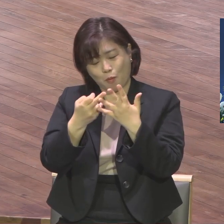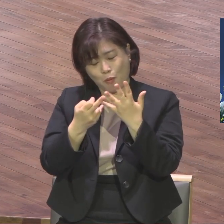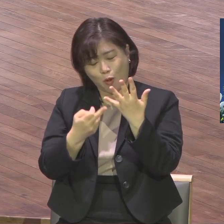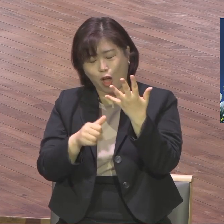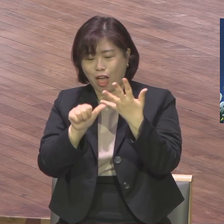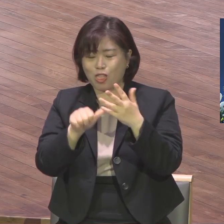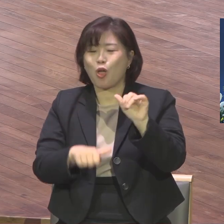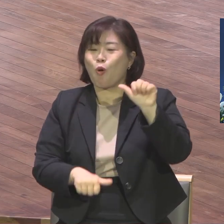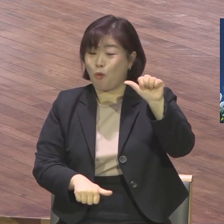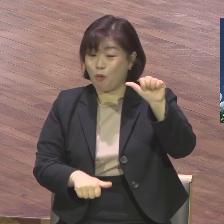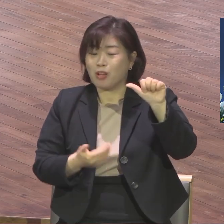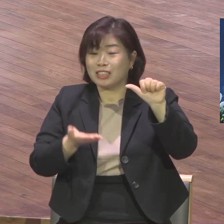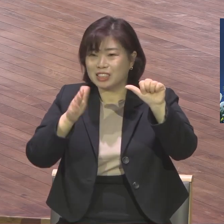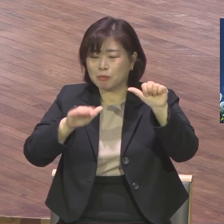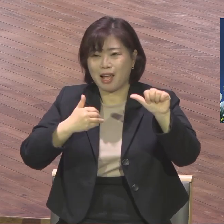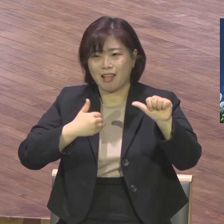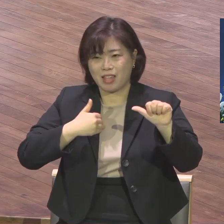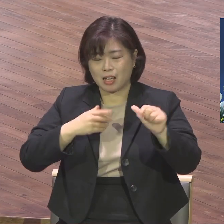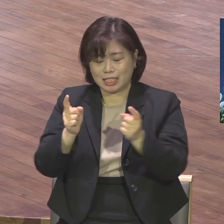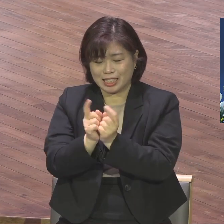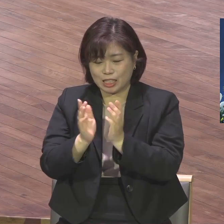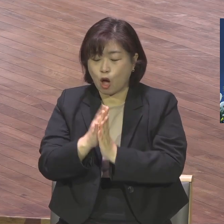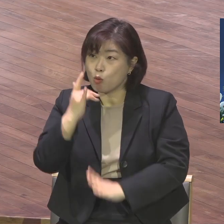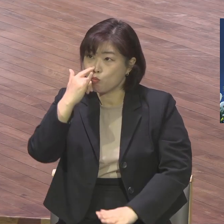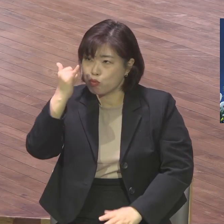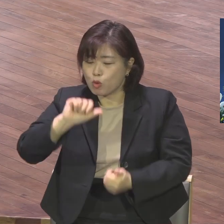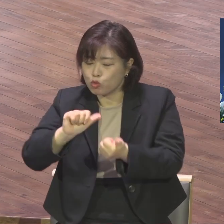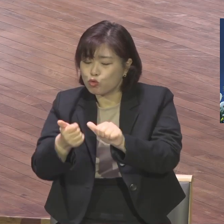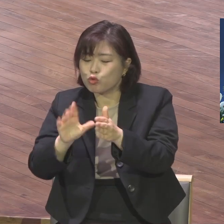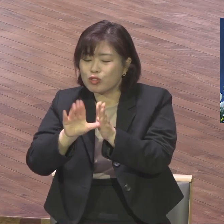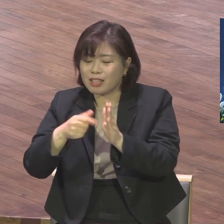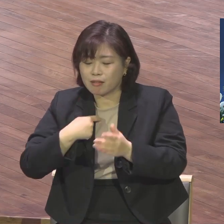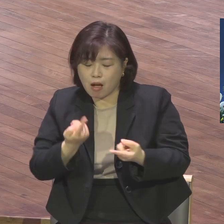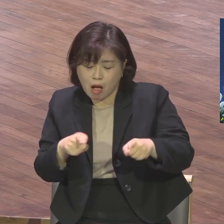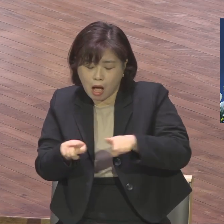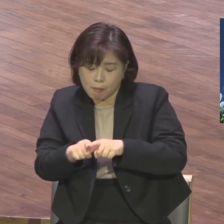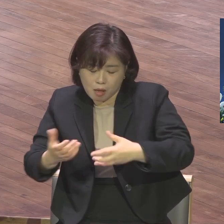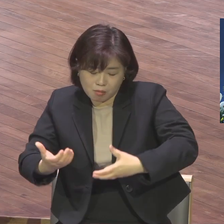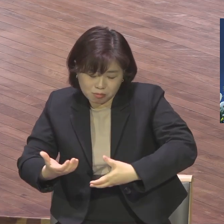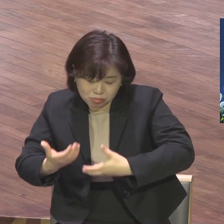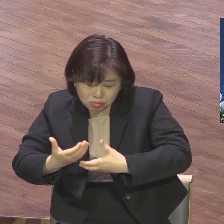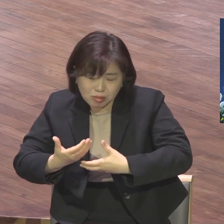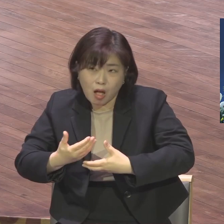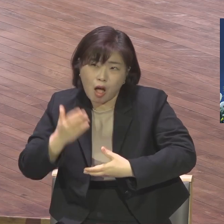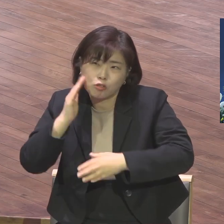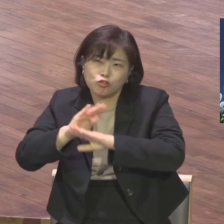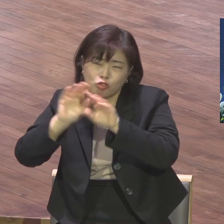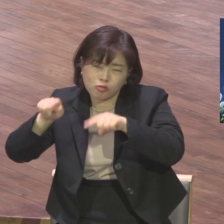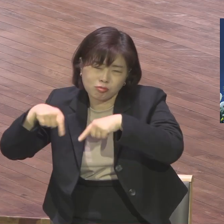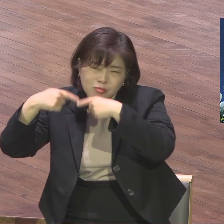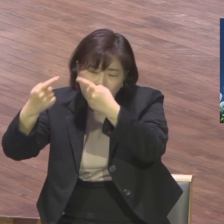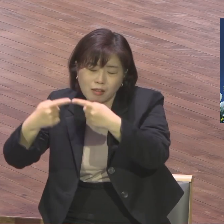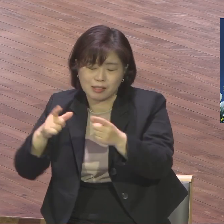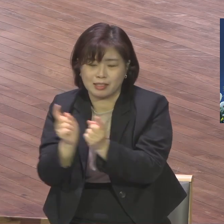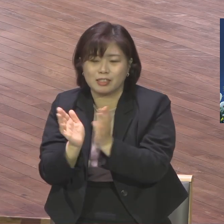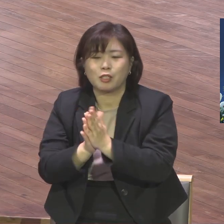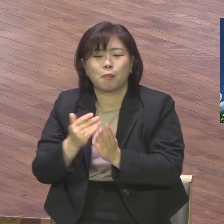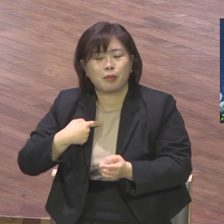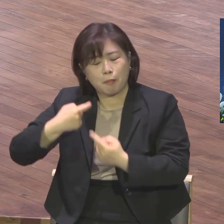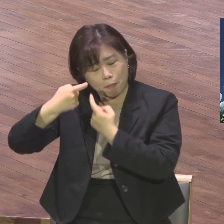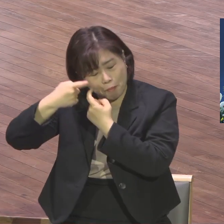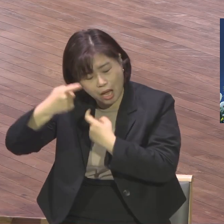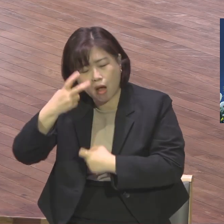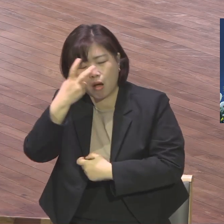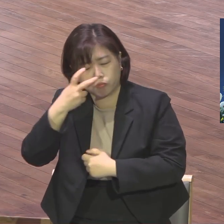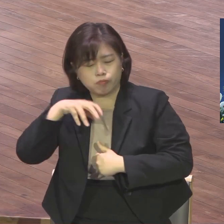제품에서 두 분 다 제품에서 축복이잖아요. 제품에서 천국 가셨다니까. 제품에서 너가